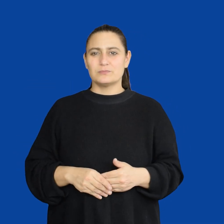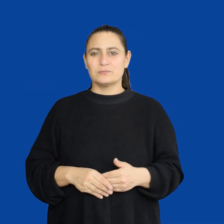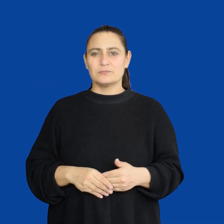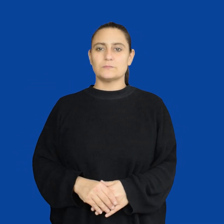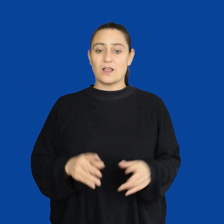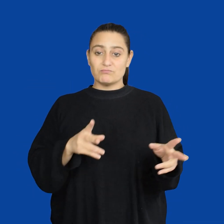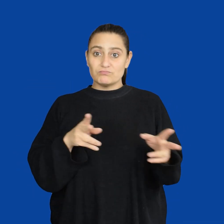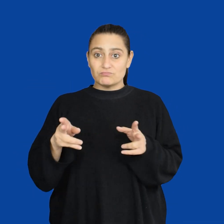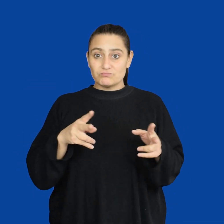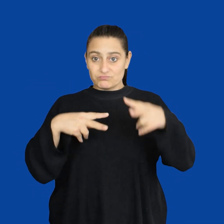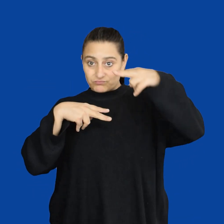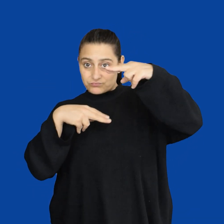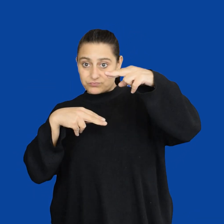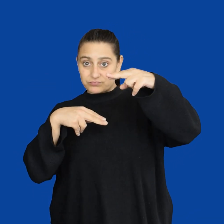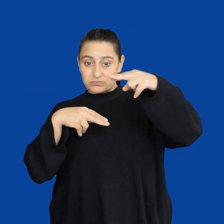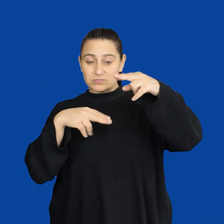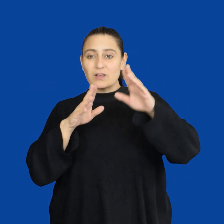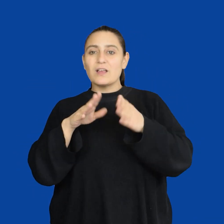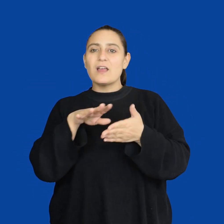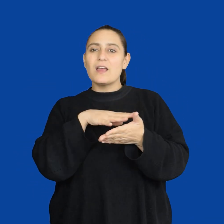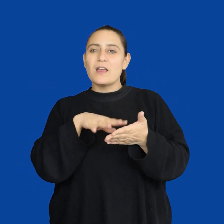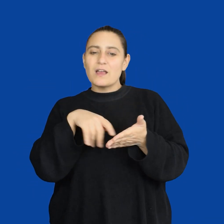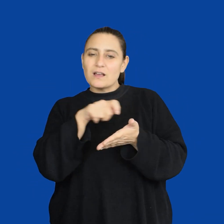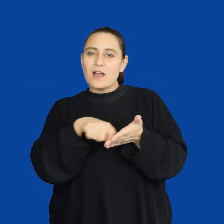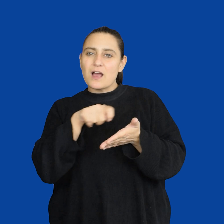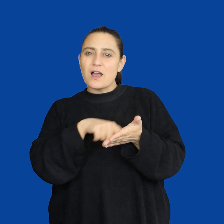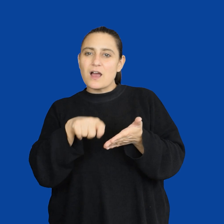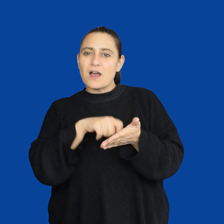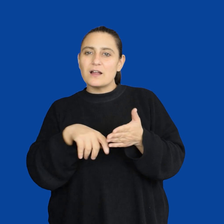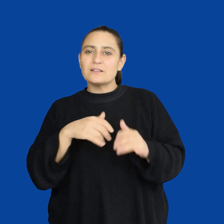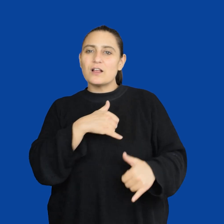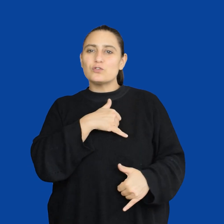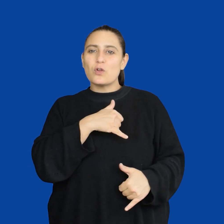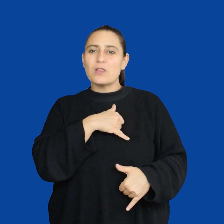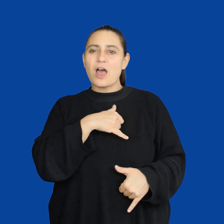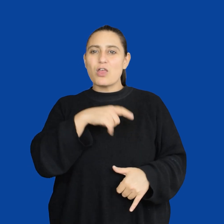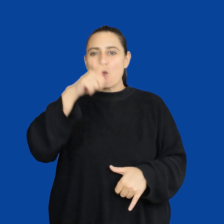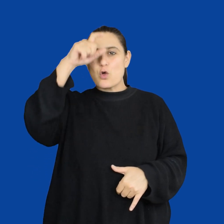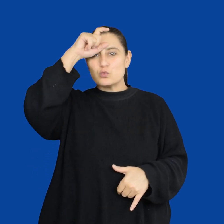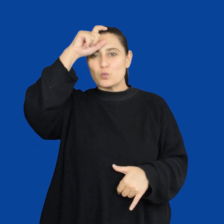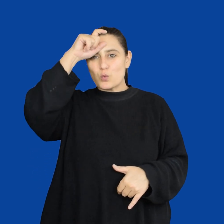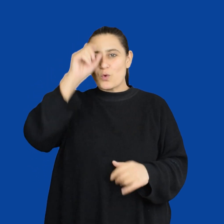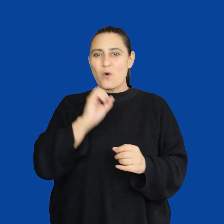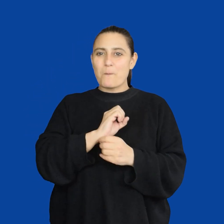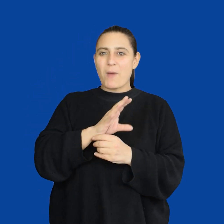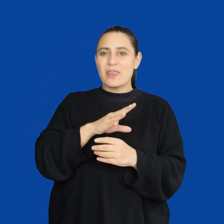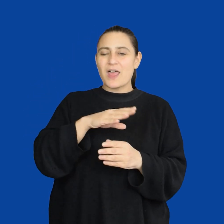allí. En el fragmento citado, extraído de una carta de un soldado turco hacia su familia,